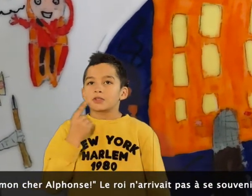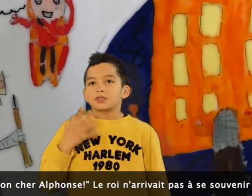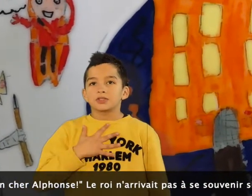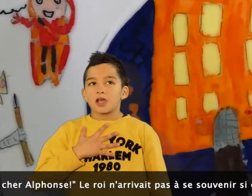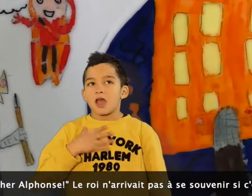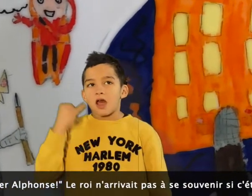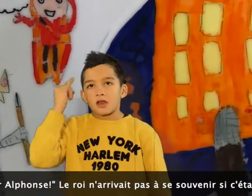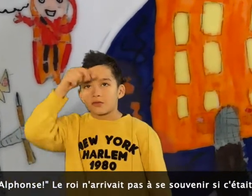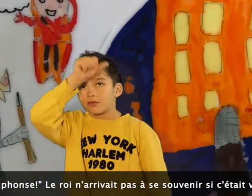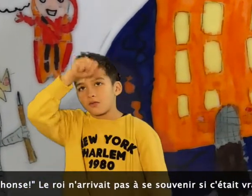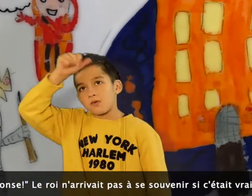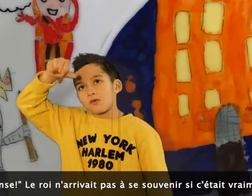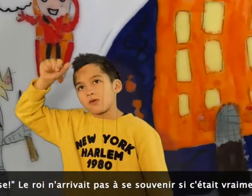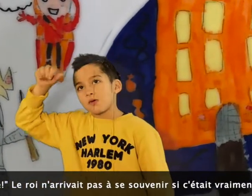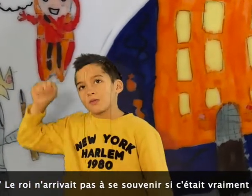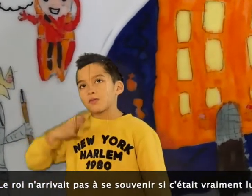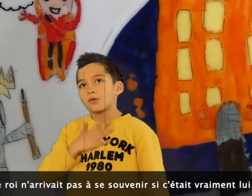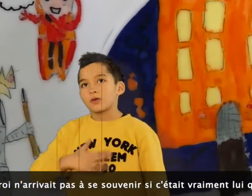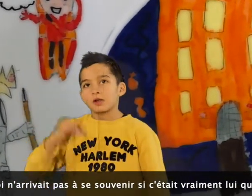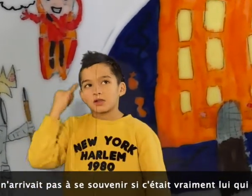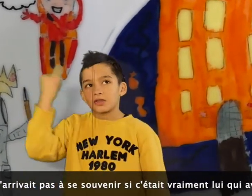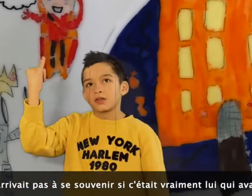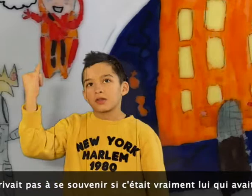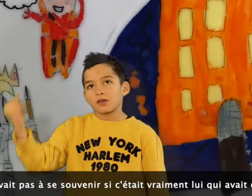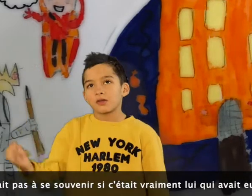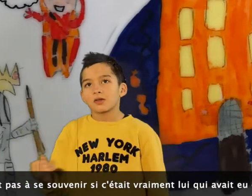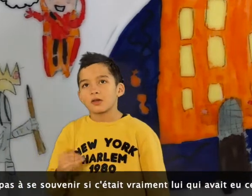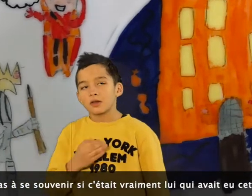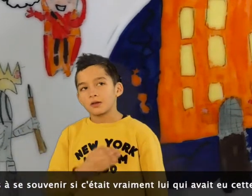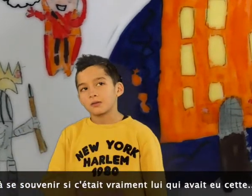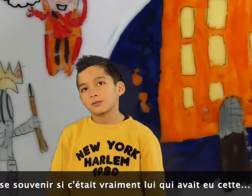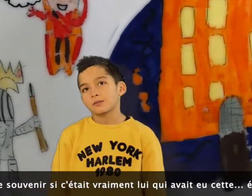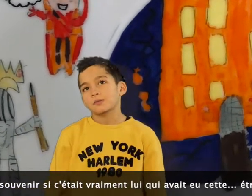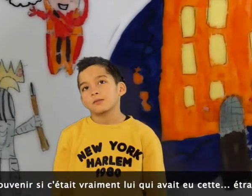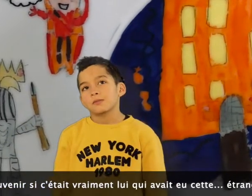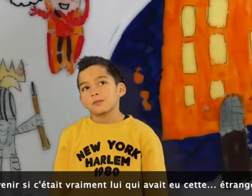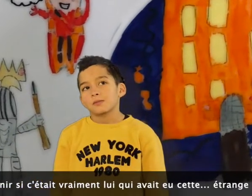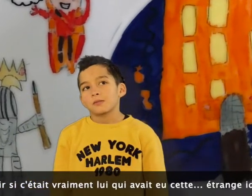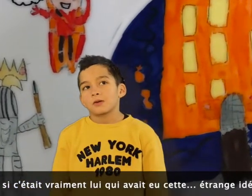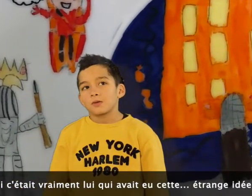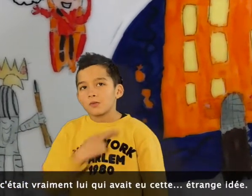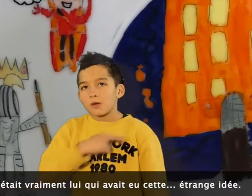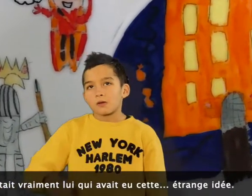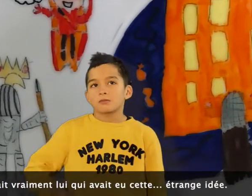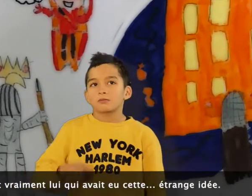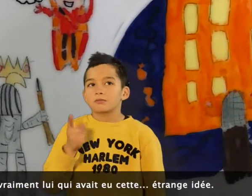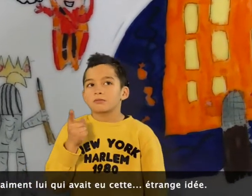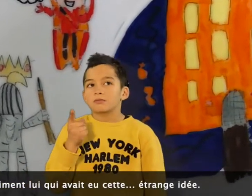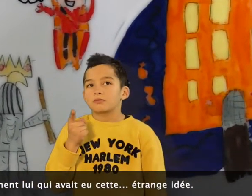Le roi n'arrivait pas à se souvenir si c'était vraiment lui qui avait eu cette étrange idée.